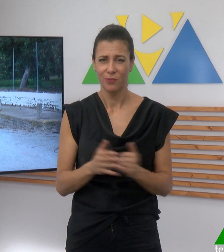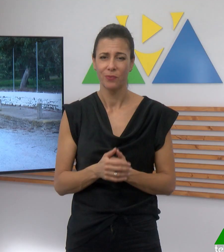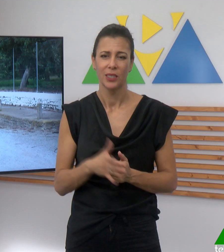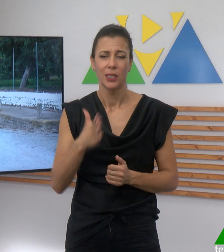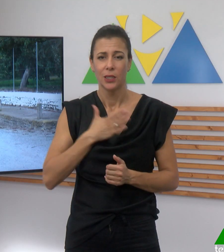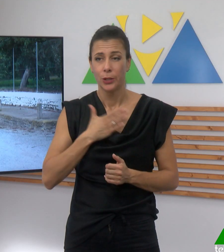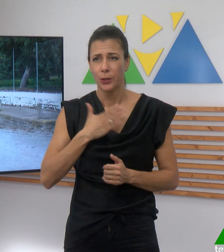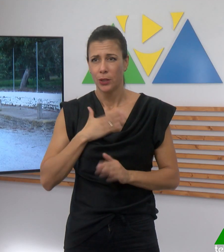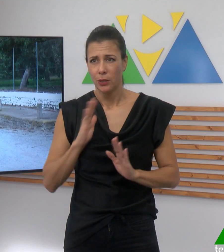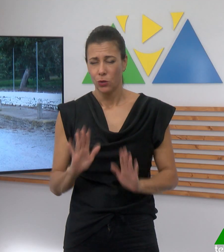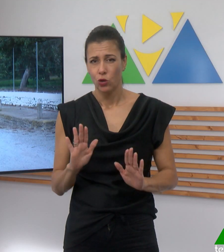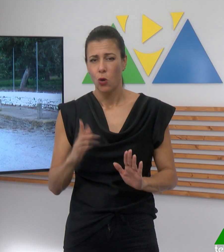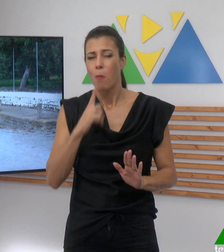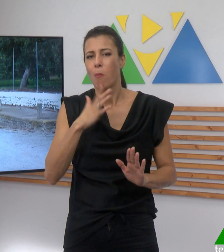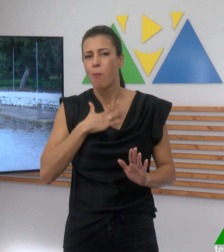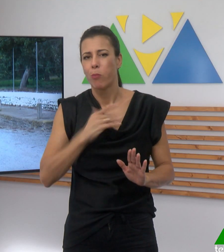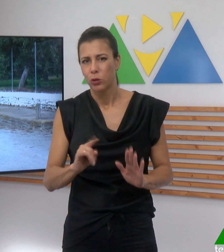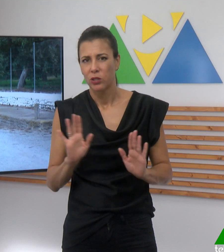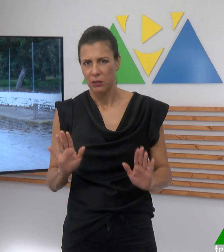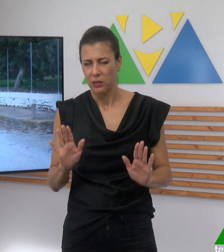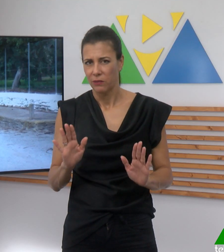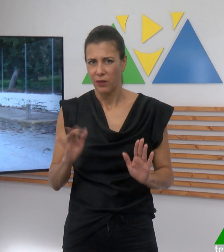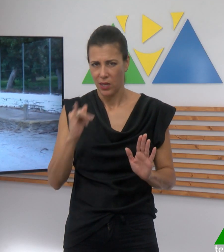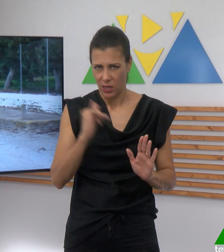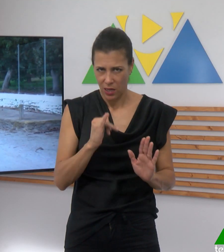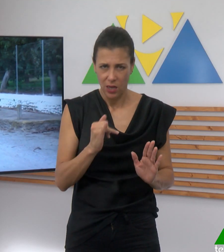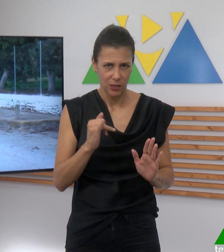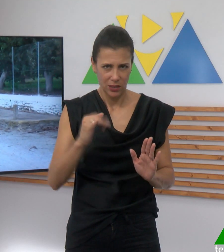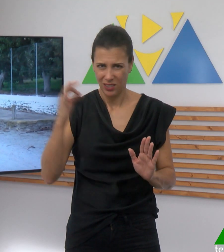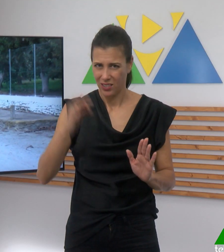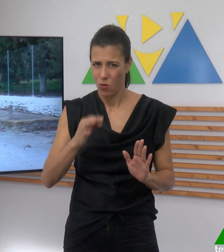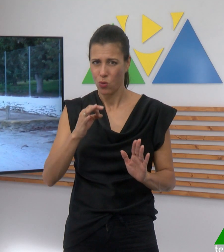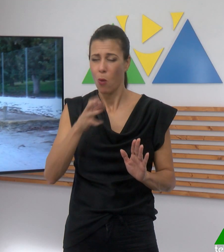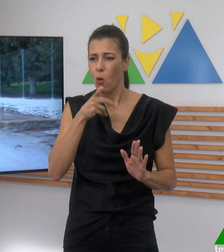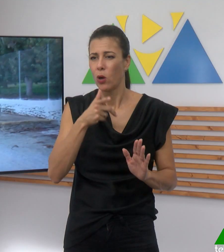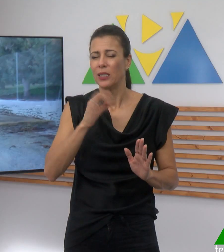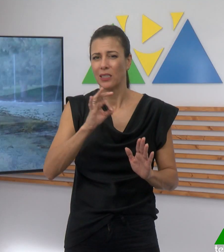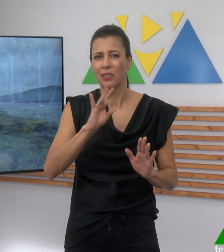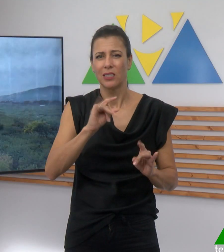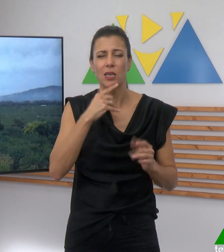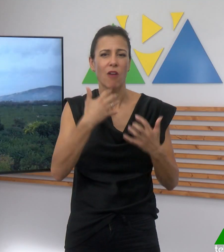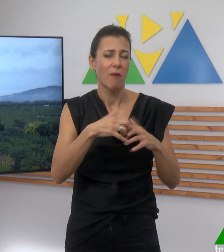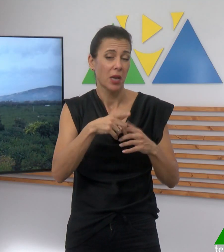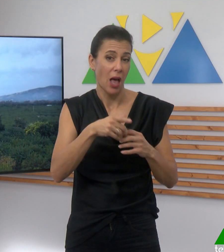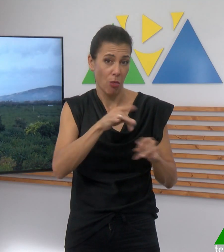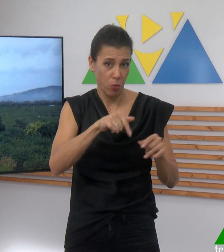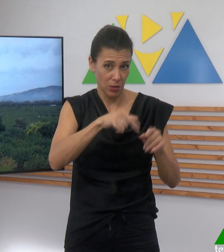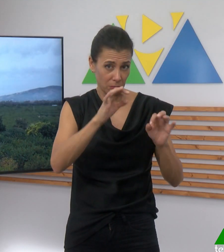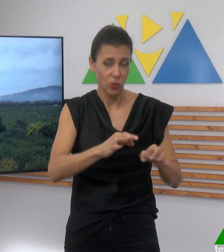río es posible que existiera que la varida de ríos se llevaran en Ingenio de azúcar se llevaran las casas Y tal